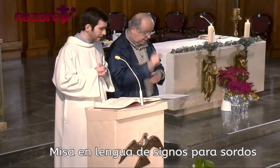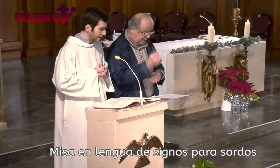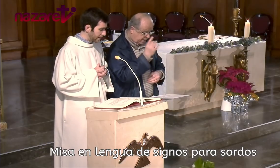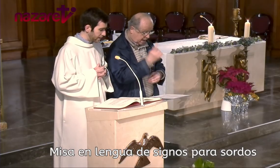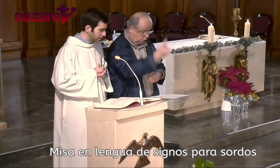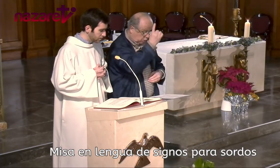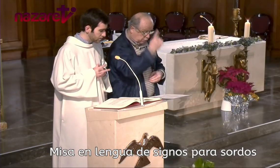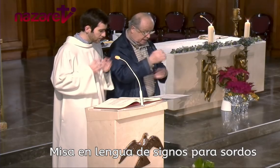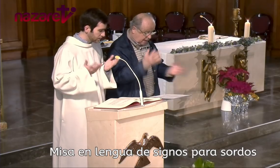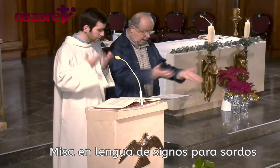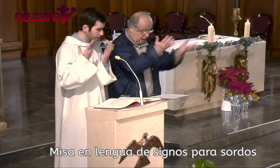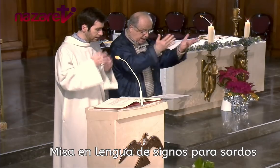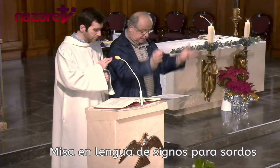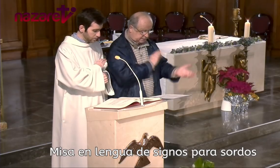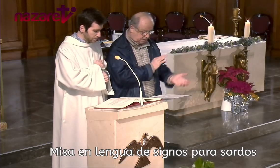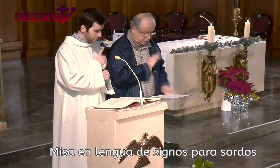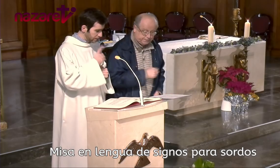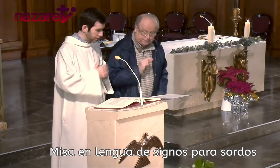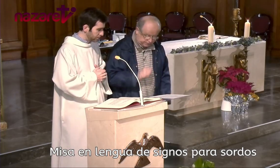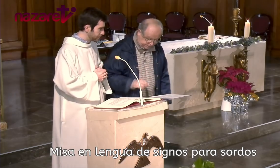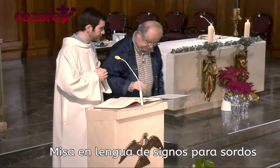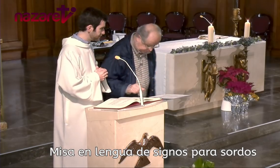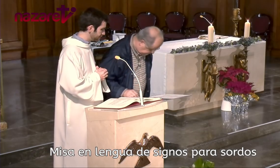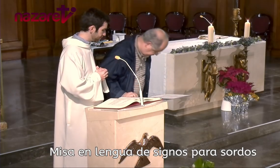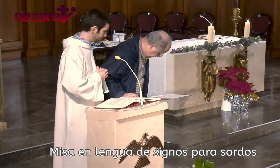Palabra de Dios. Alabamos, Señor.